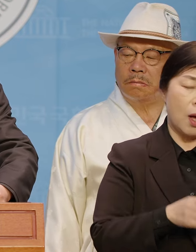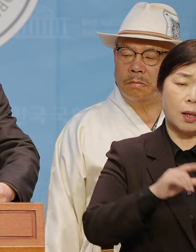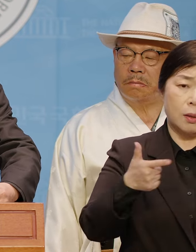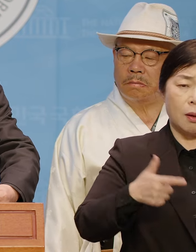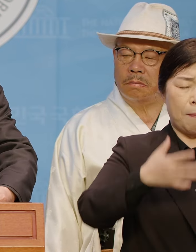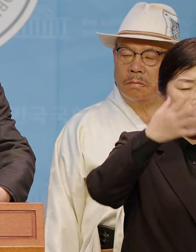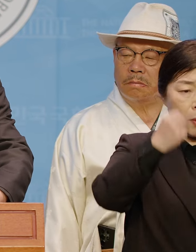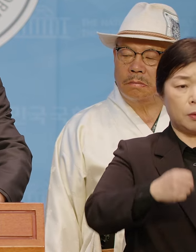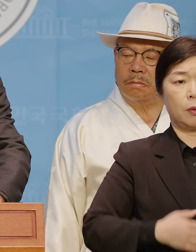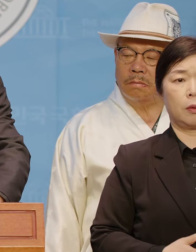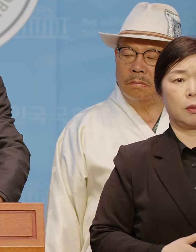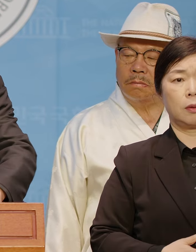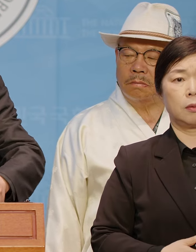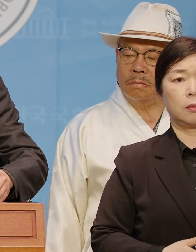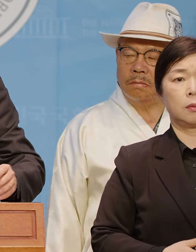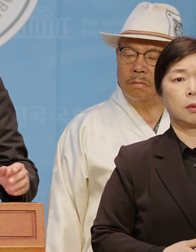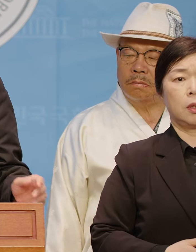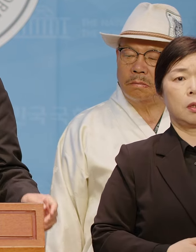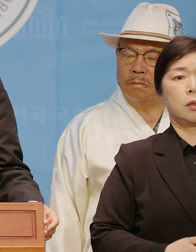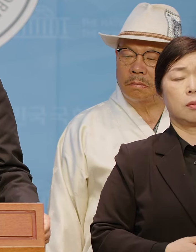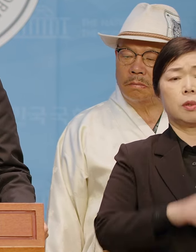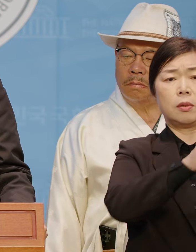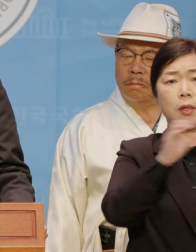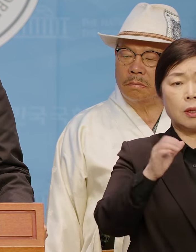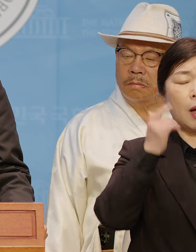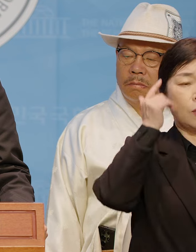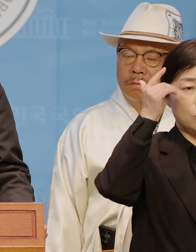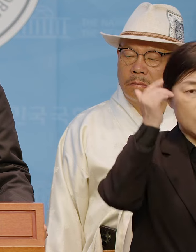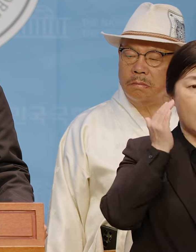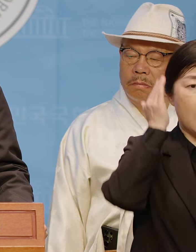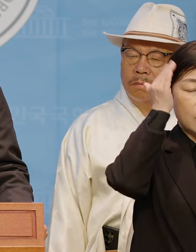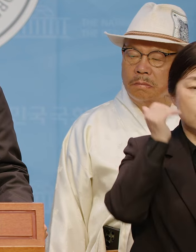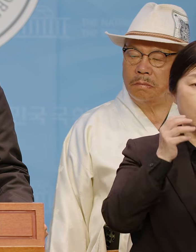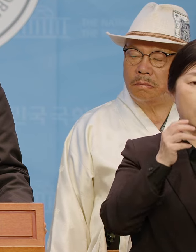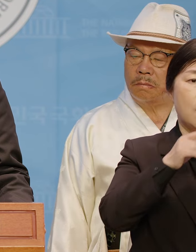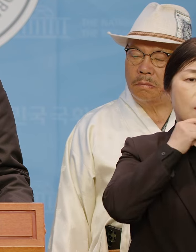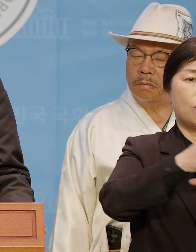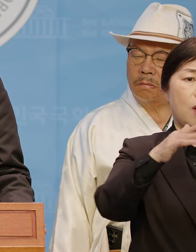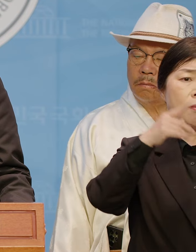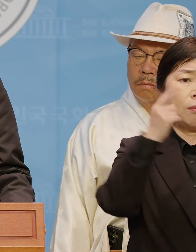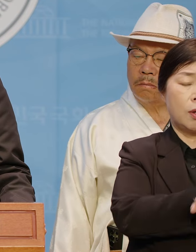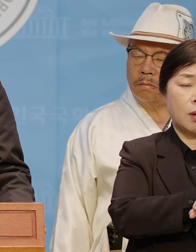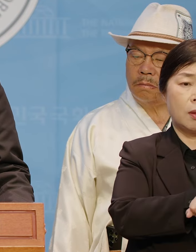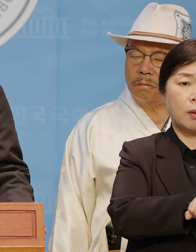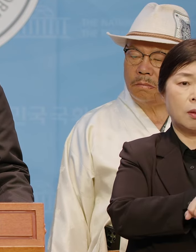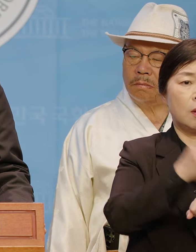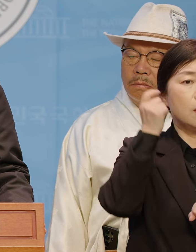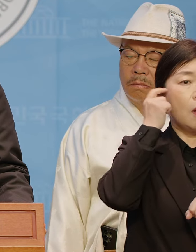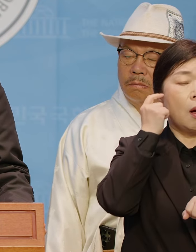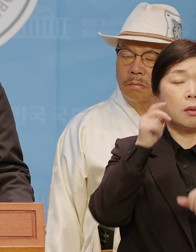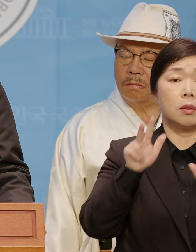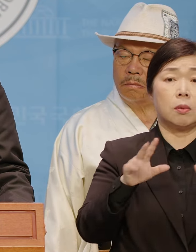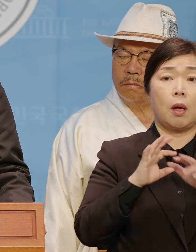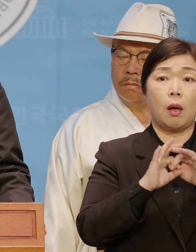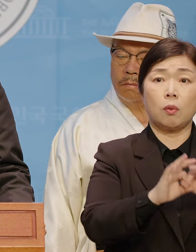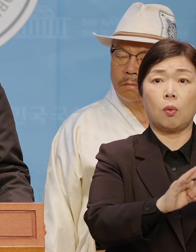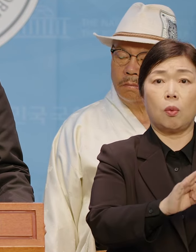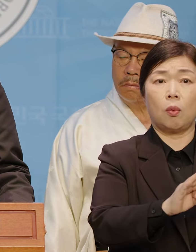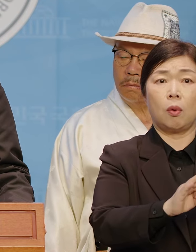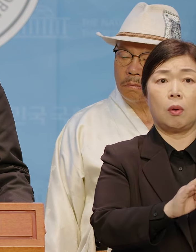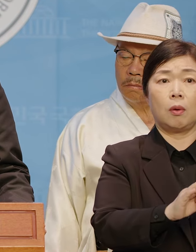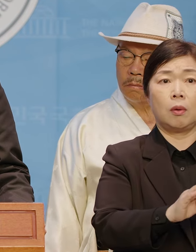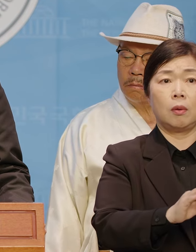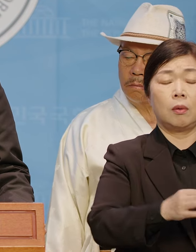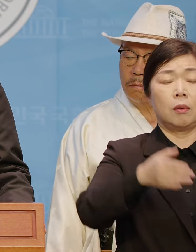아닙니다 21세기 대한민국에 철지난 반공 이대 올리기가 아직도 유효하게 작동되고 있는 것도